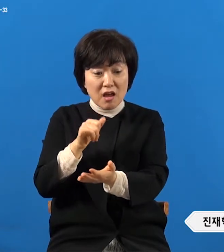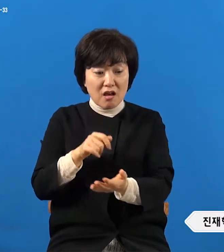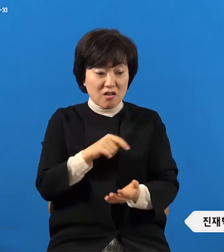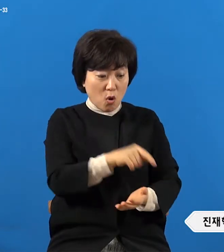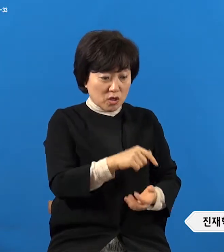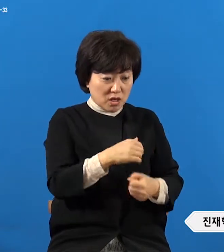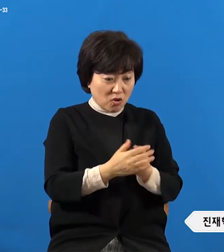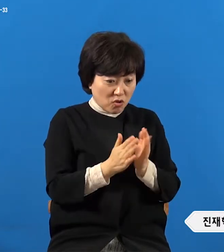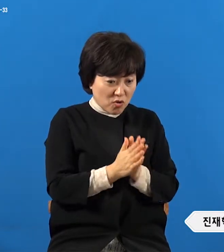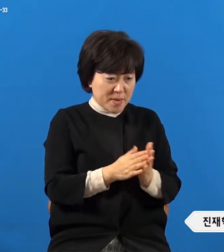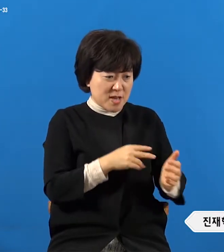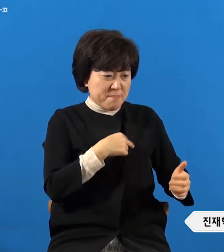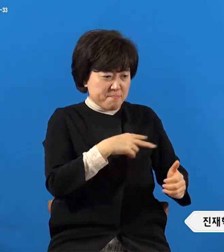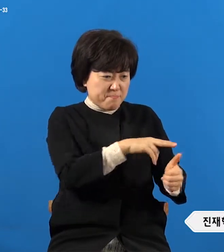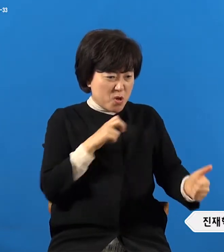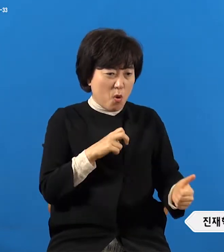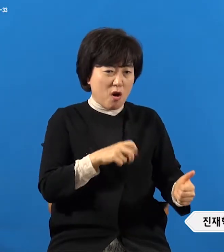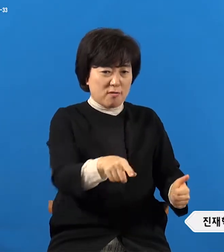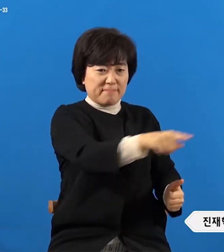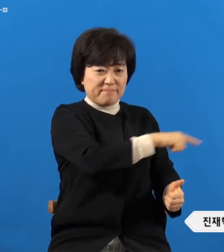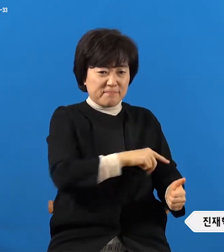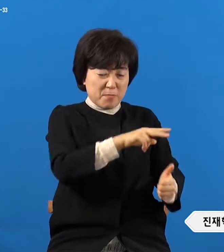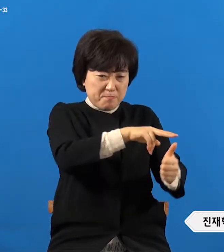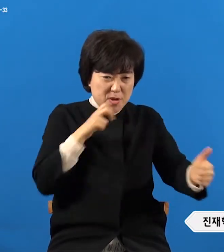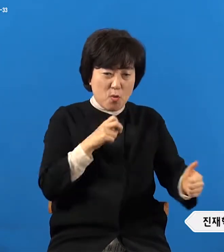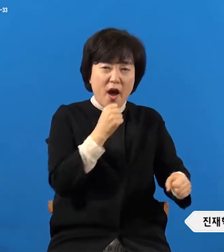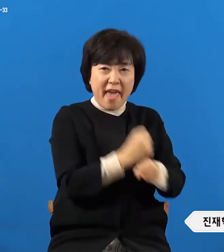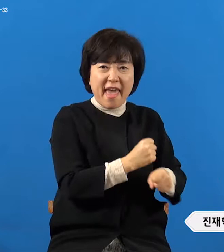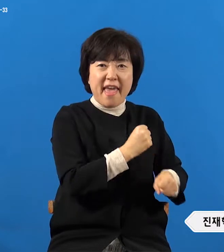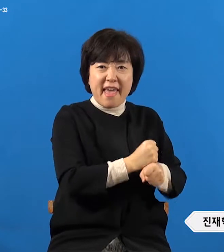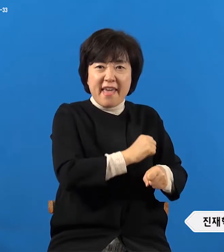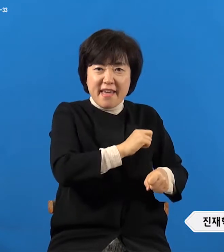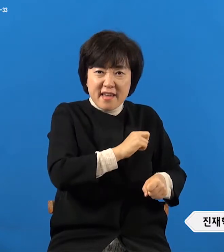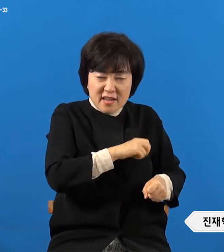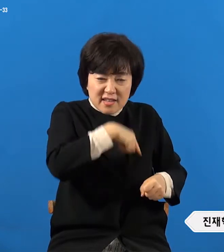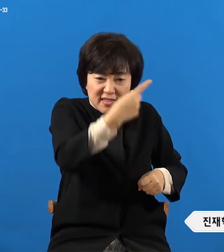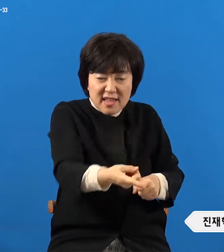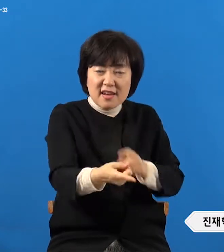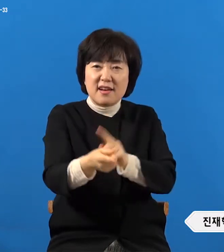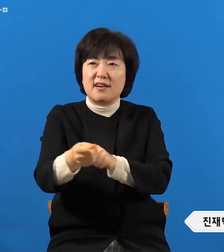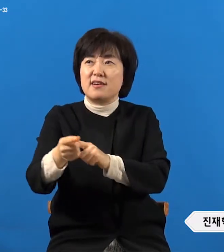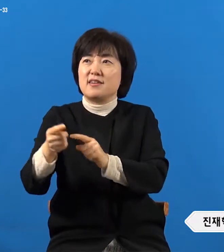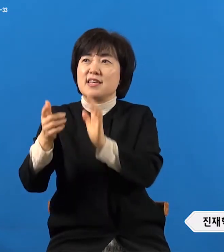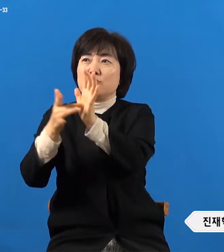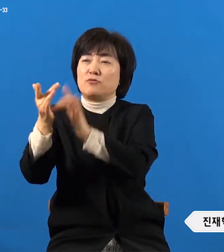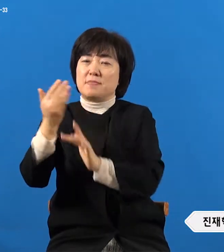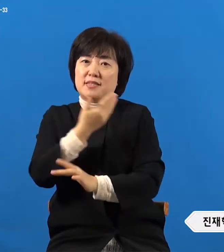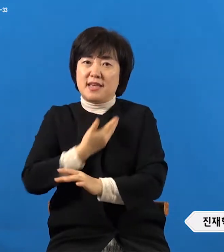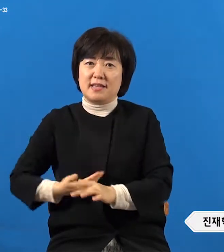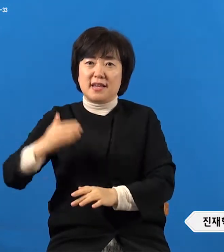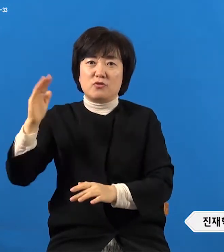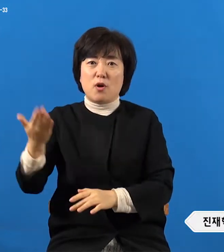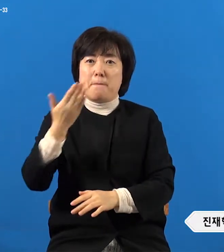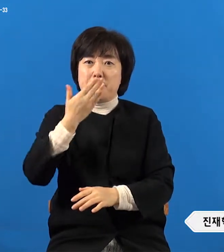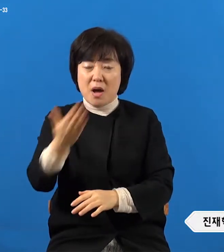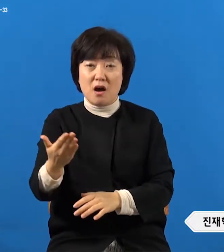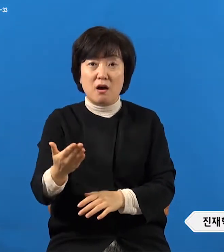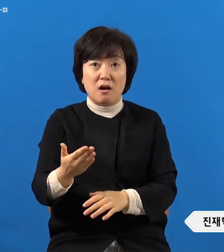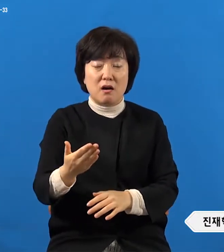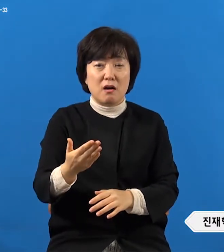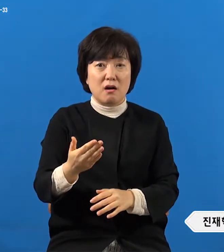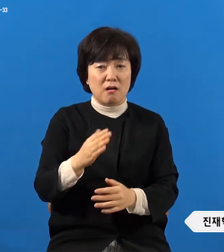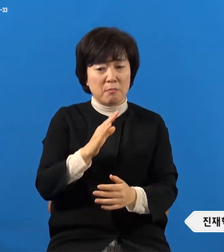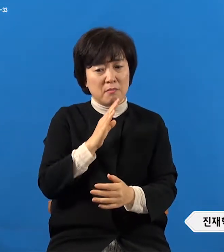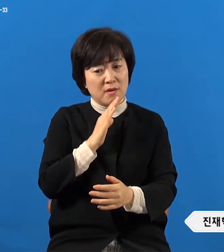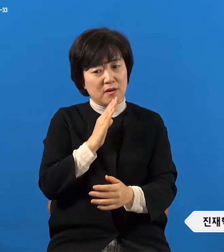미워하지 아니하면 능히 내 제자가 되지 아니하고 말씀하시는 것이 과연 옳은가라는